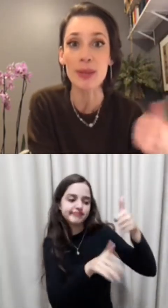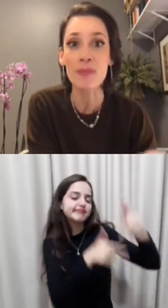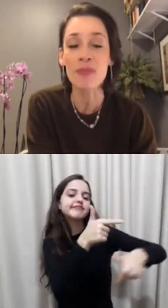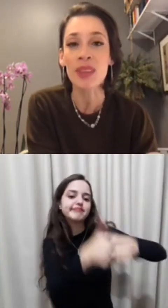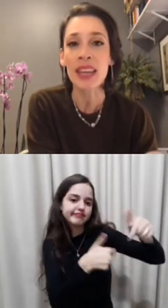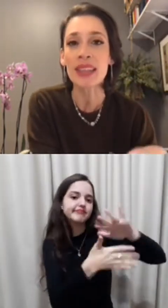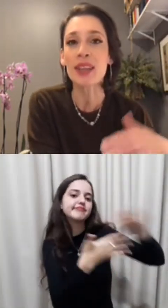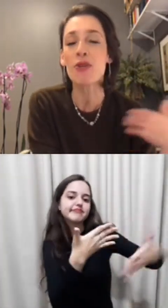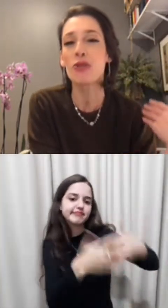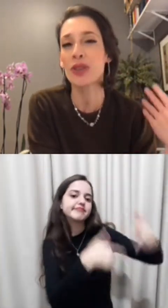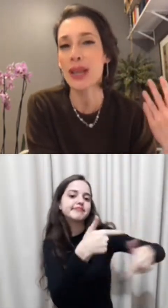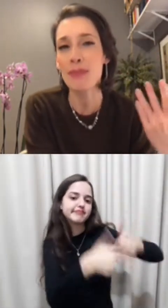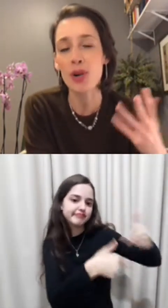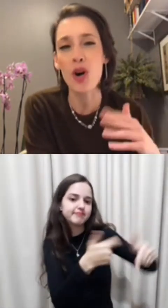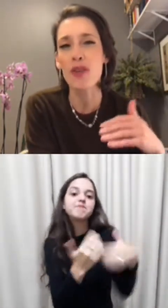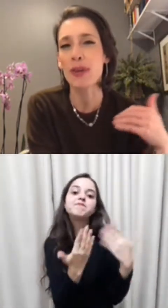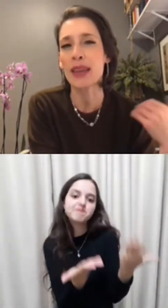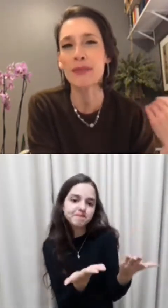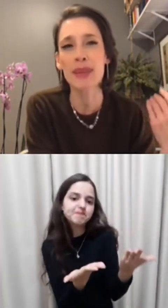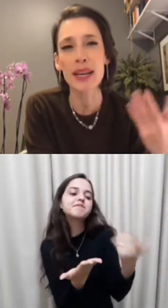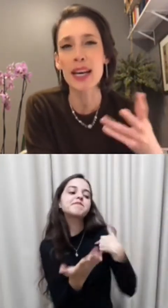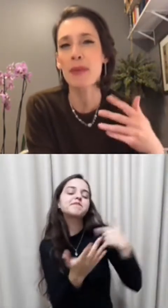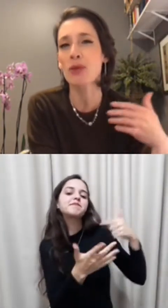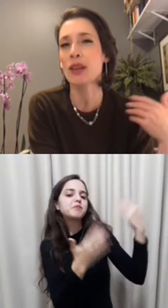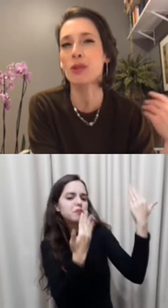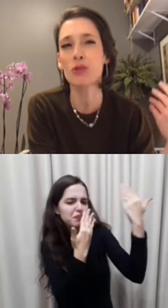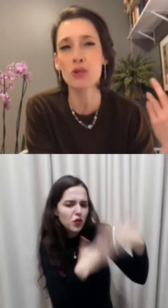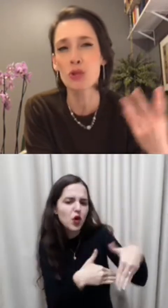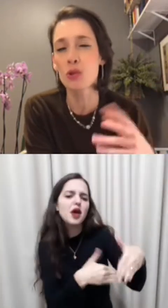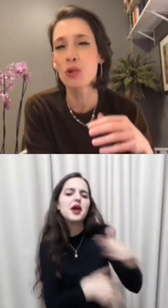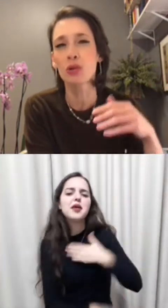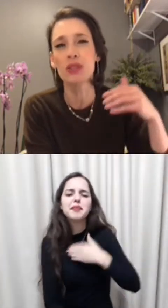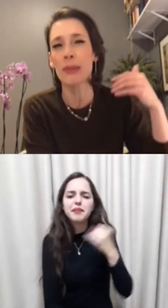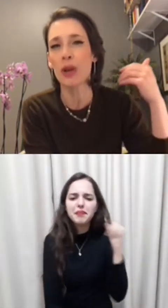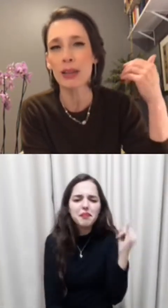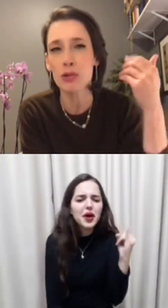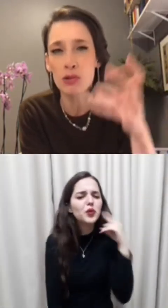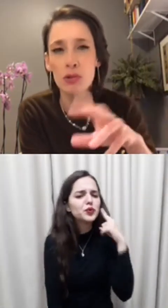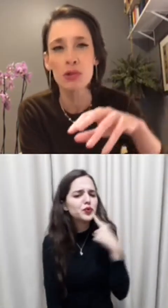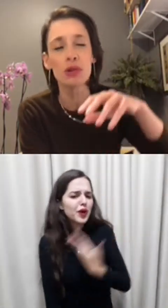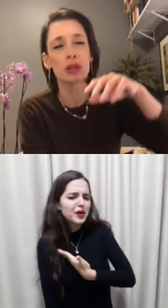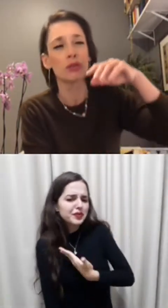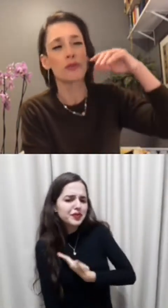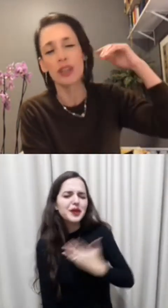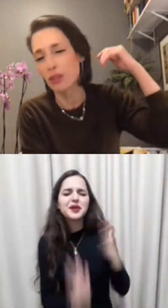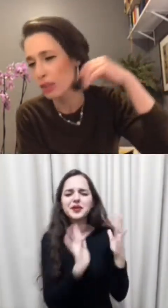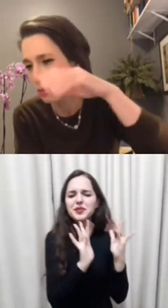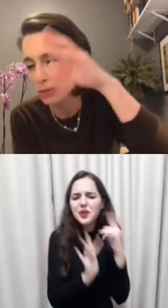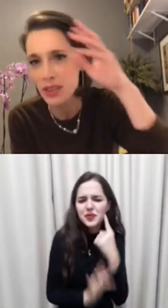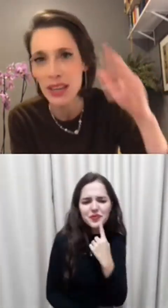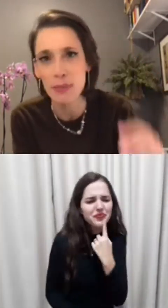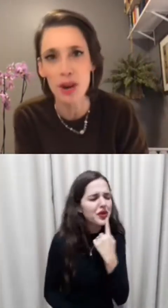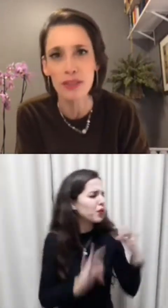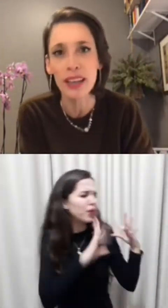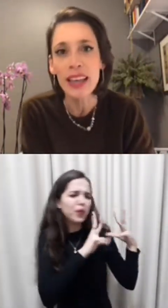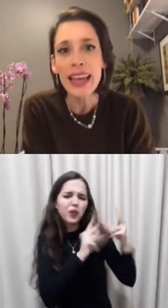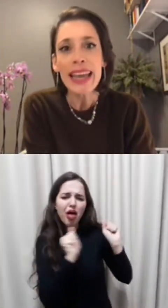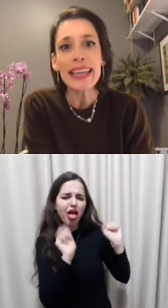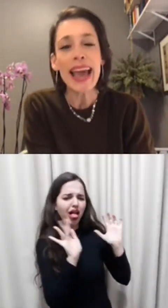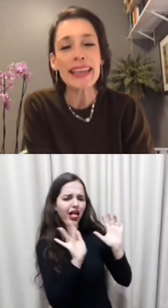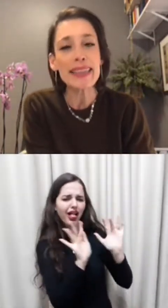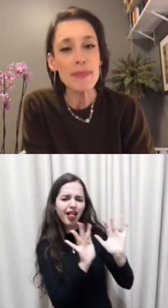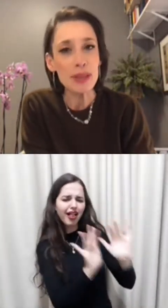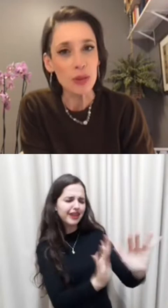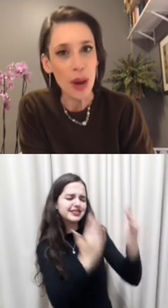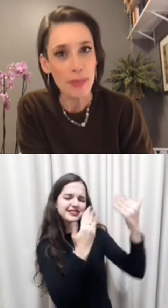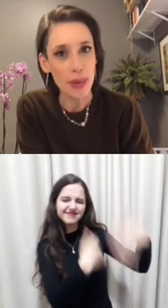Libras. Então eu fui fazer a prova, minha irmã, meus amigos surdos, namorado surdo, foi todo mundo fazer a prova. E